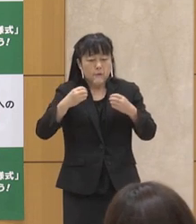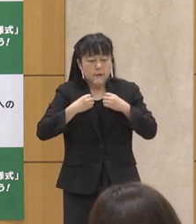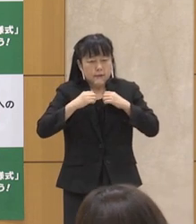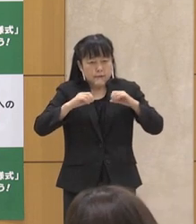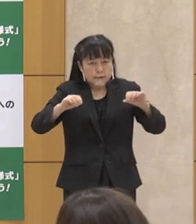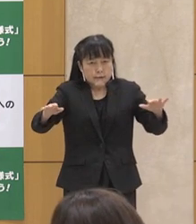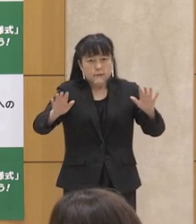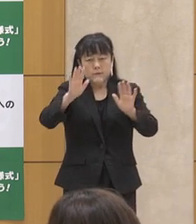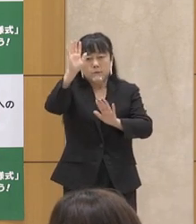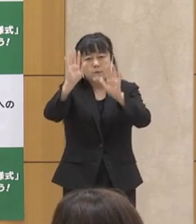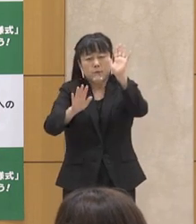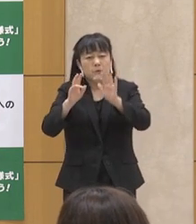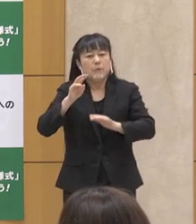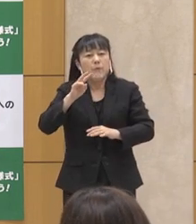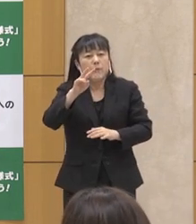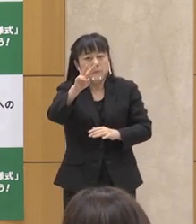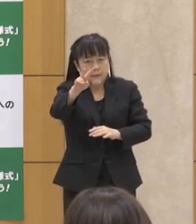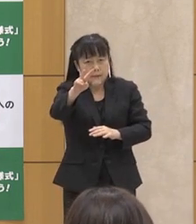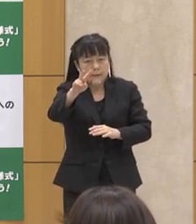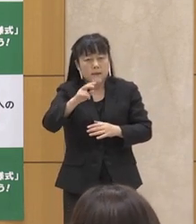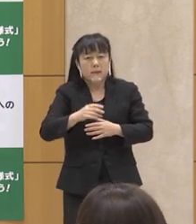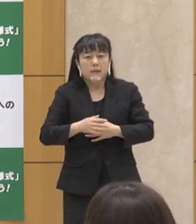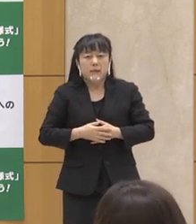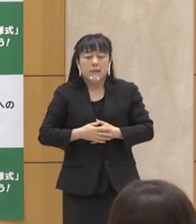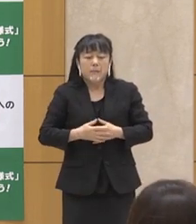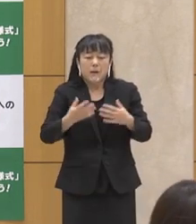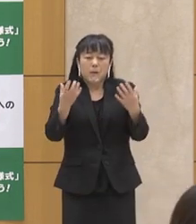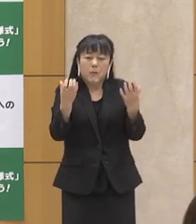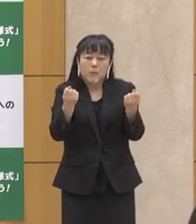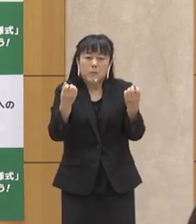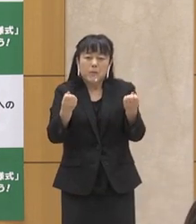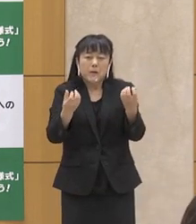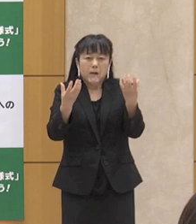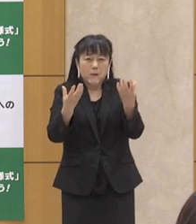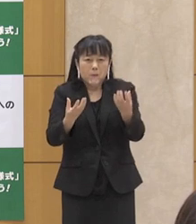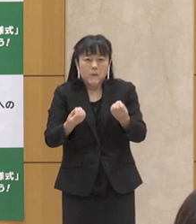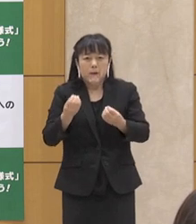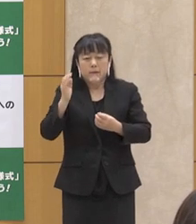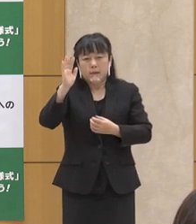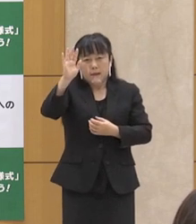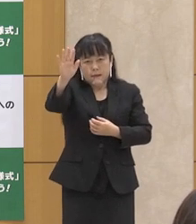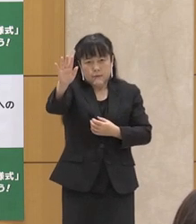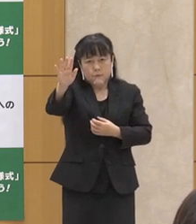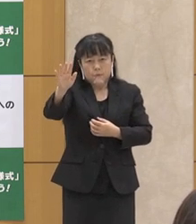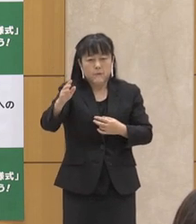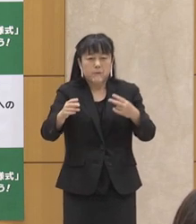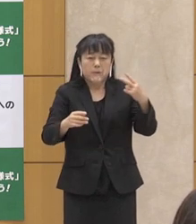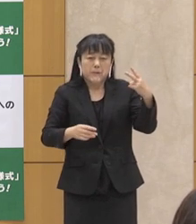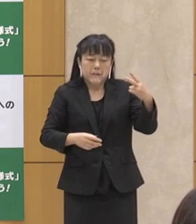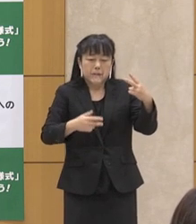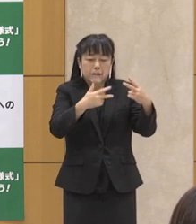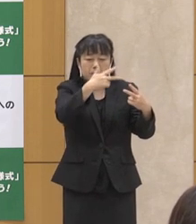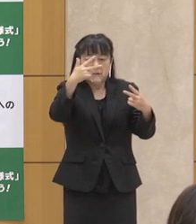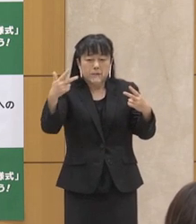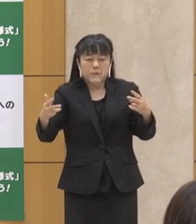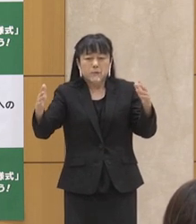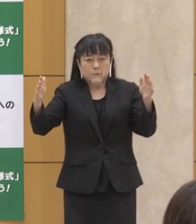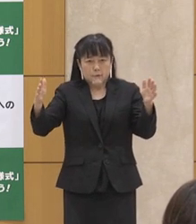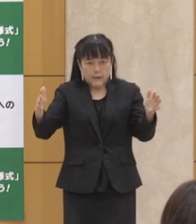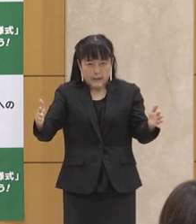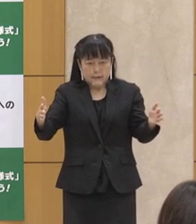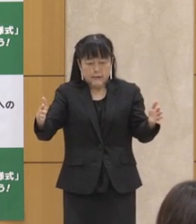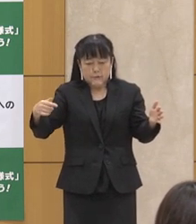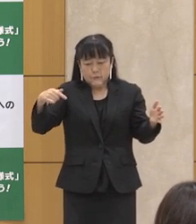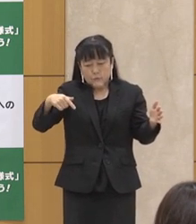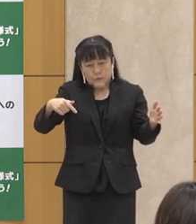あ、お盆が終わってのその後2週間の、まあ、途中になるわけですけれ